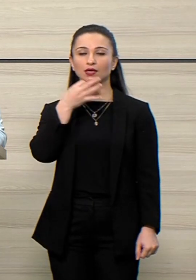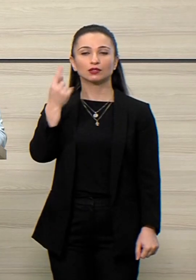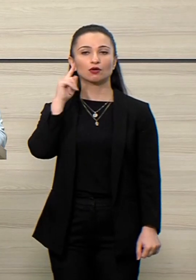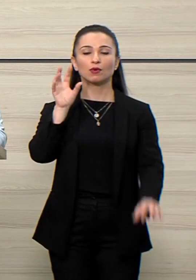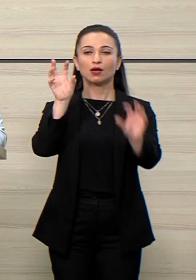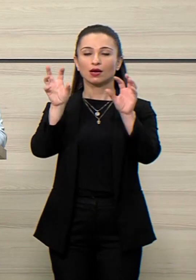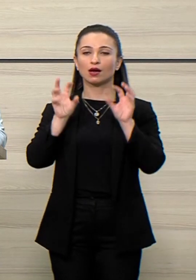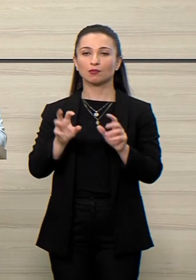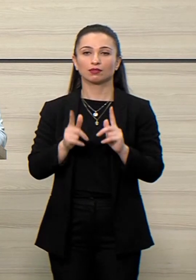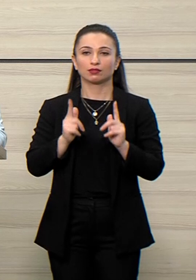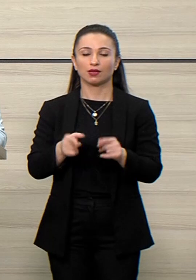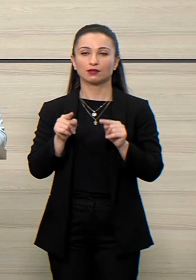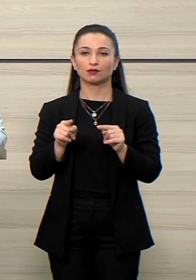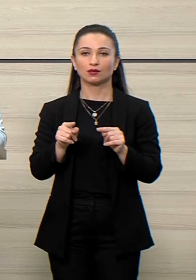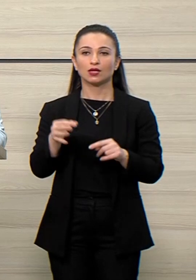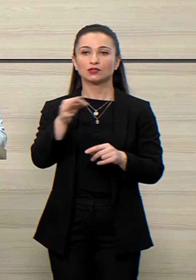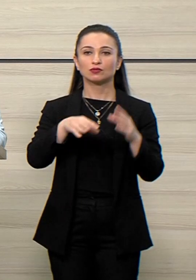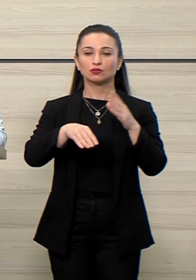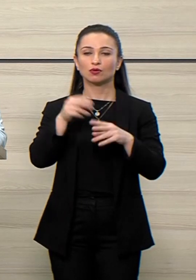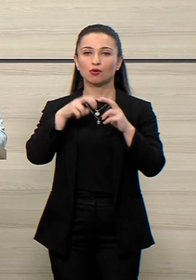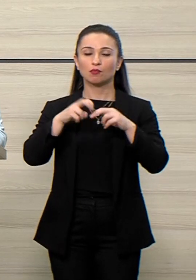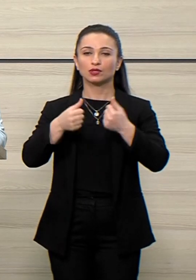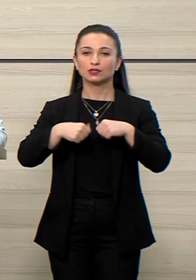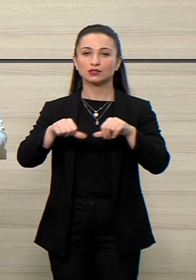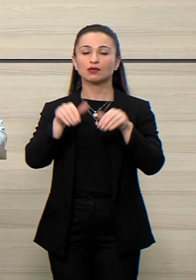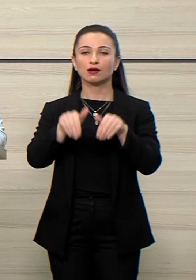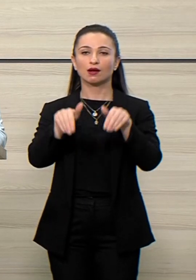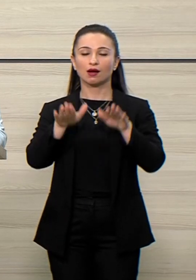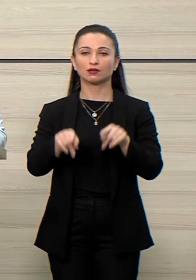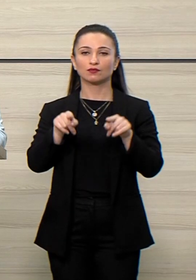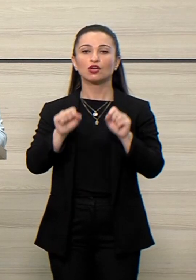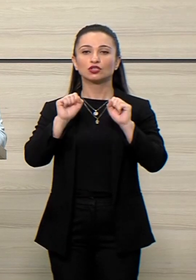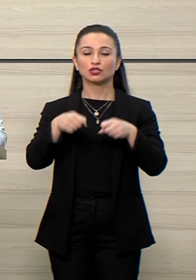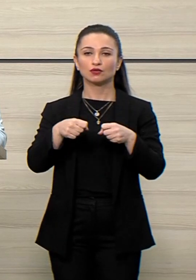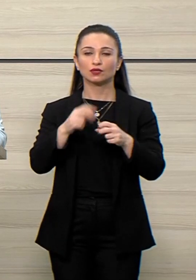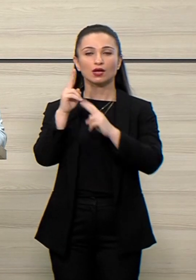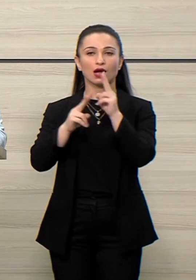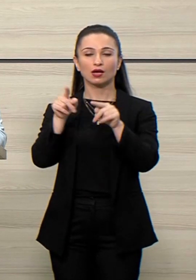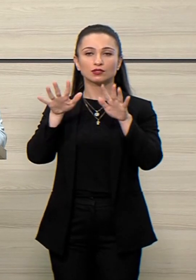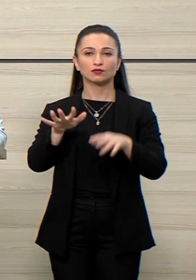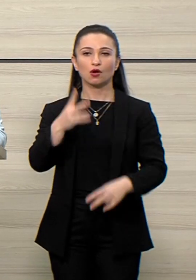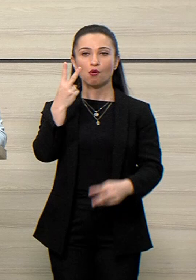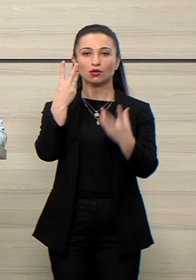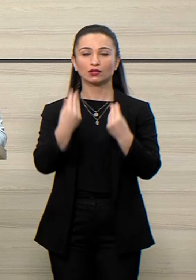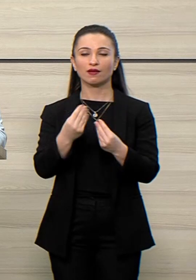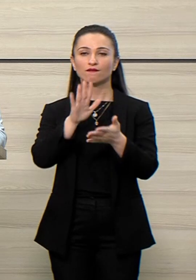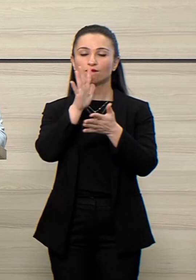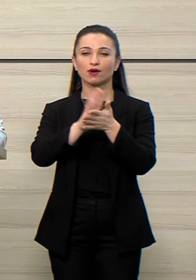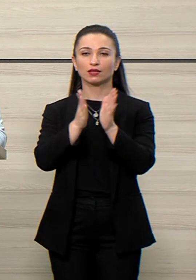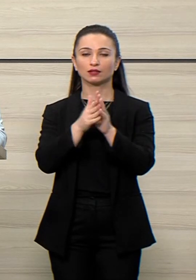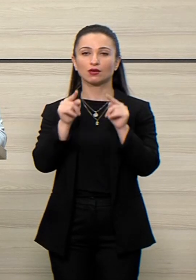რომ კანონმდებლობის თანახმად საუბნო საარჩევნო კომისიის გადაწყვეტილება შეიძლება გასაჩივრდეს 2 დღის